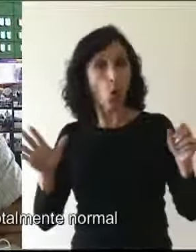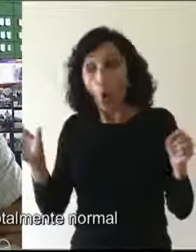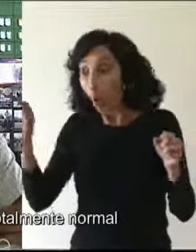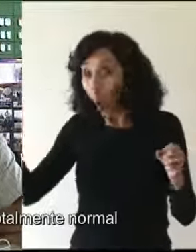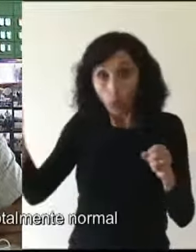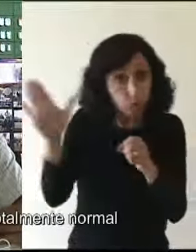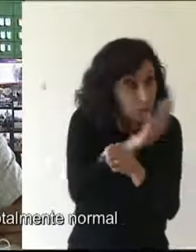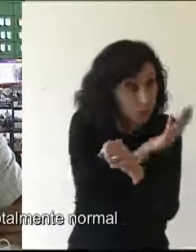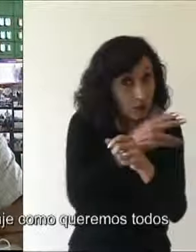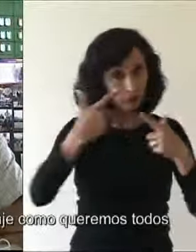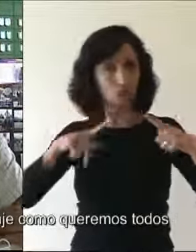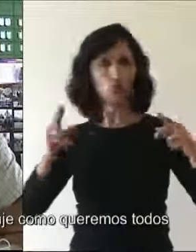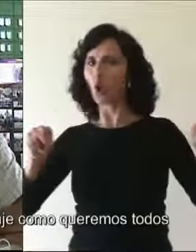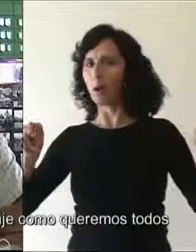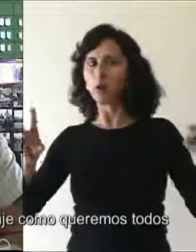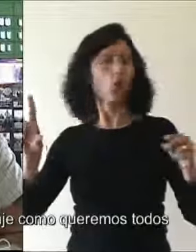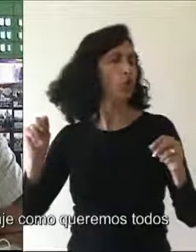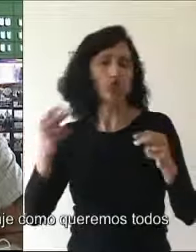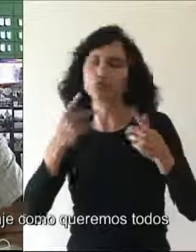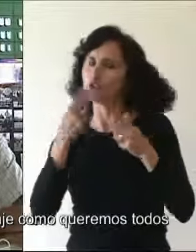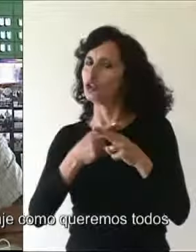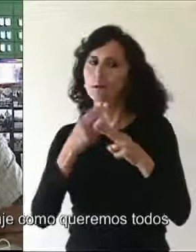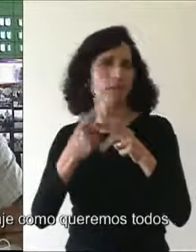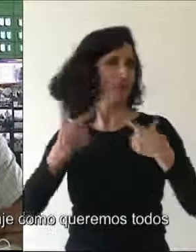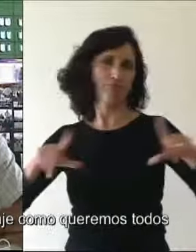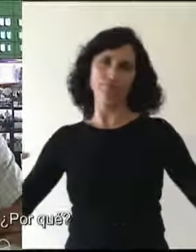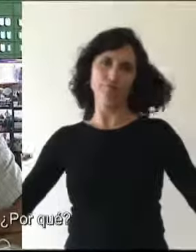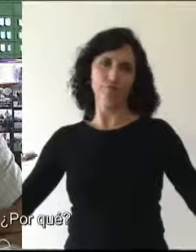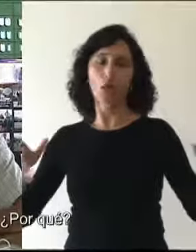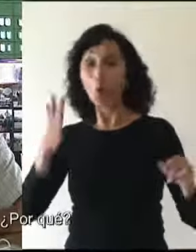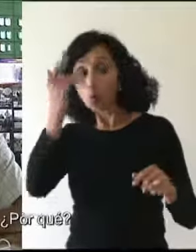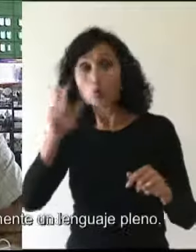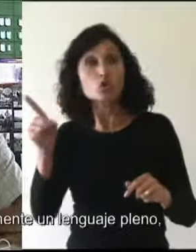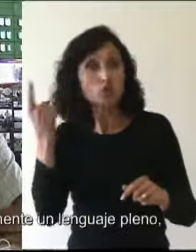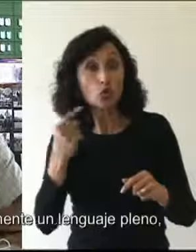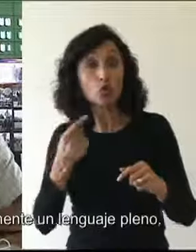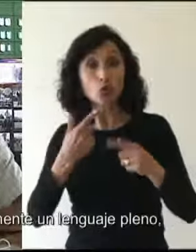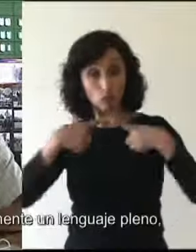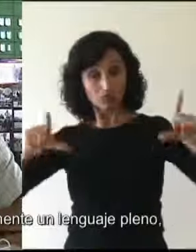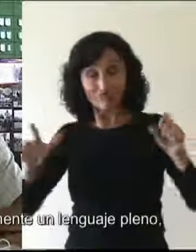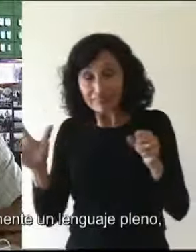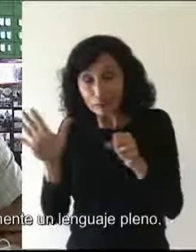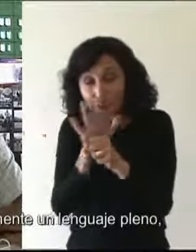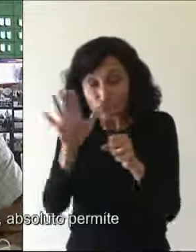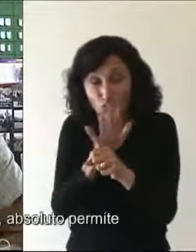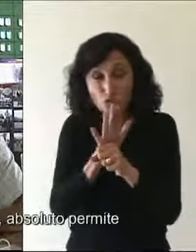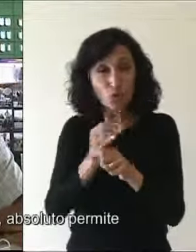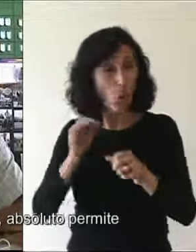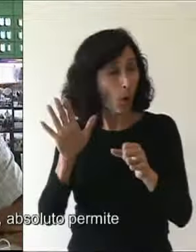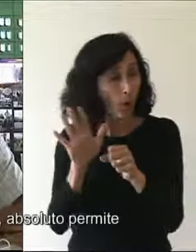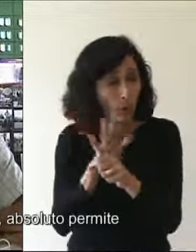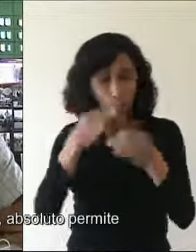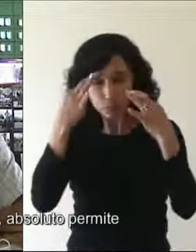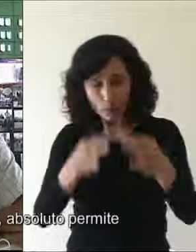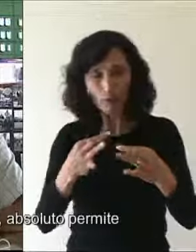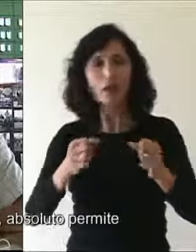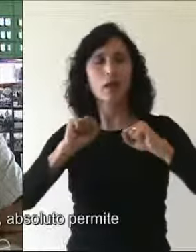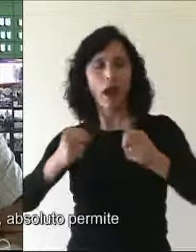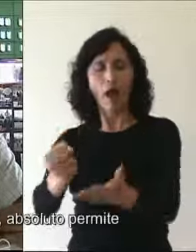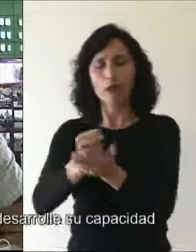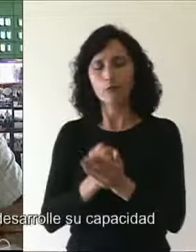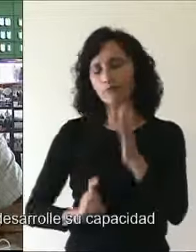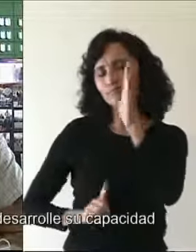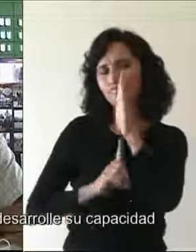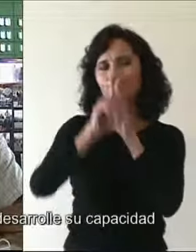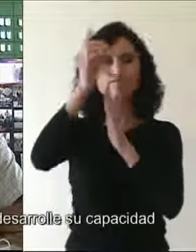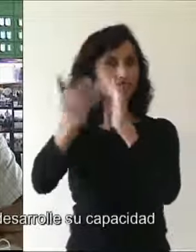es totalmente normal o no es lenguaje como queremos todos. ¿Por qué? Porque solamente un lenguaje pleno, normal, absoluto,